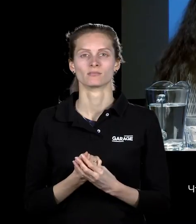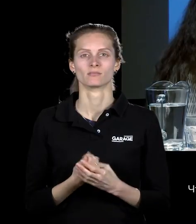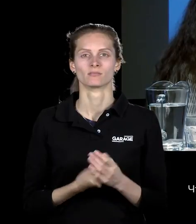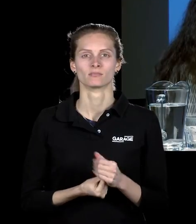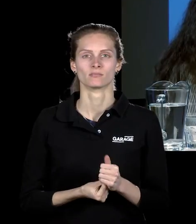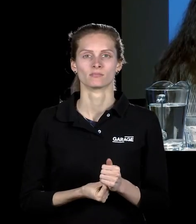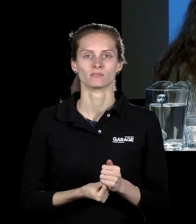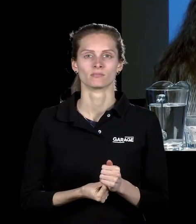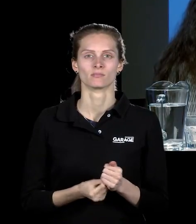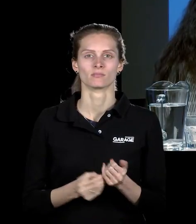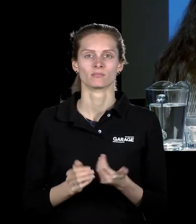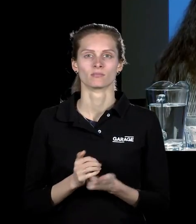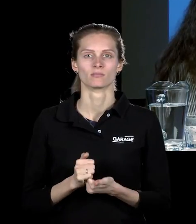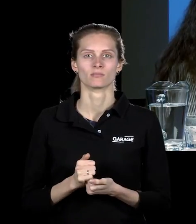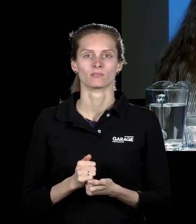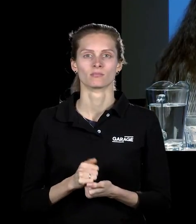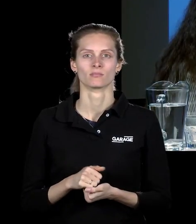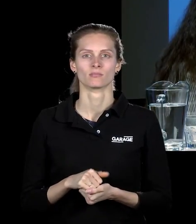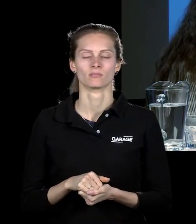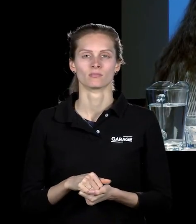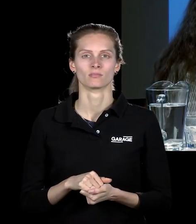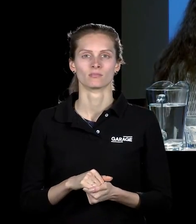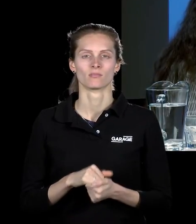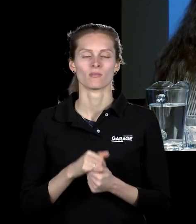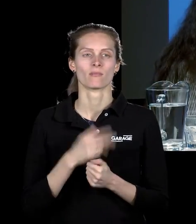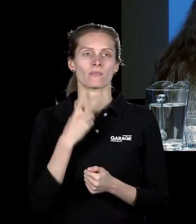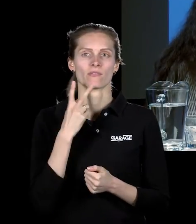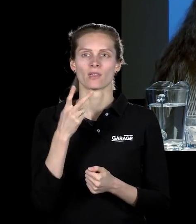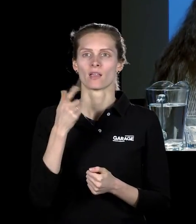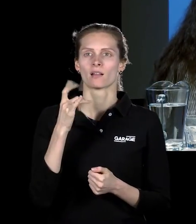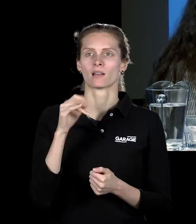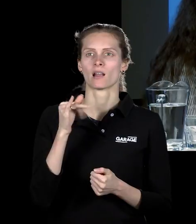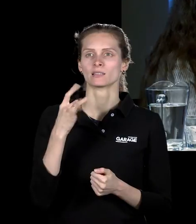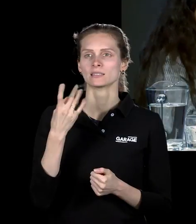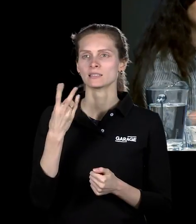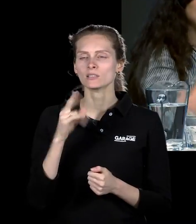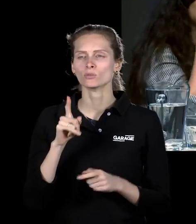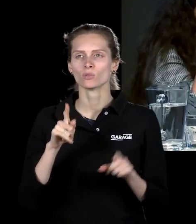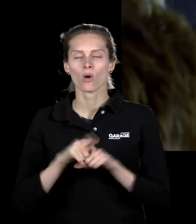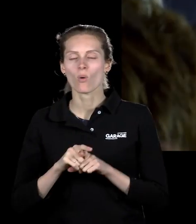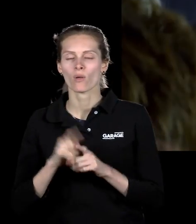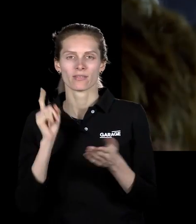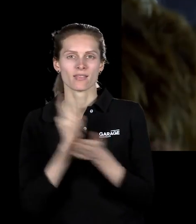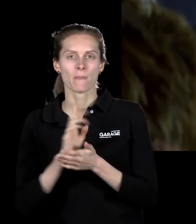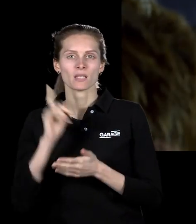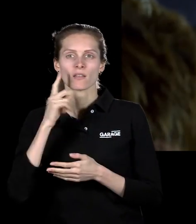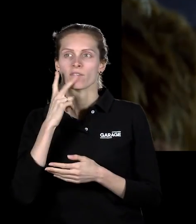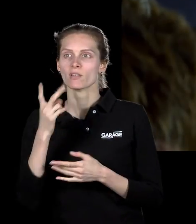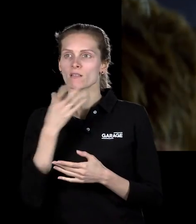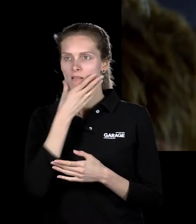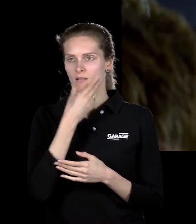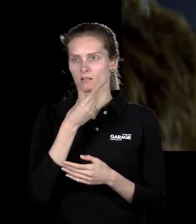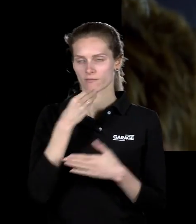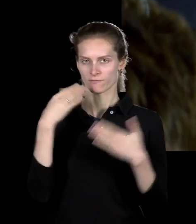что это градирня, но, скорее всего, мы и не знаем, что это такое. Собственно, в данном случае даже еще легче. И анонимная